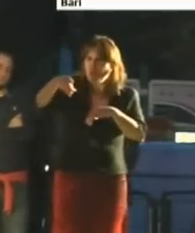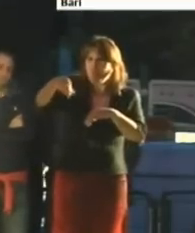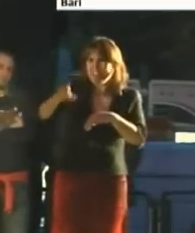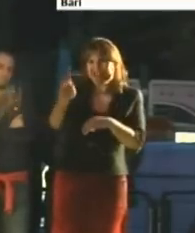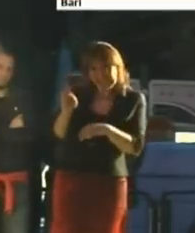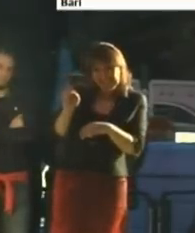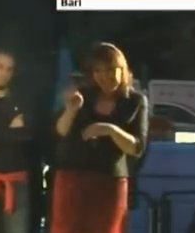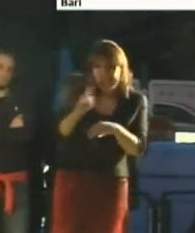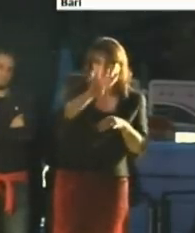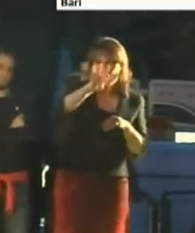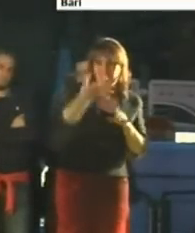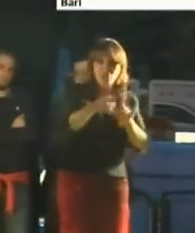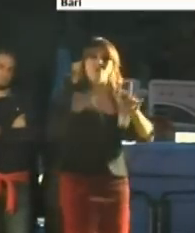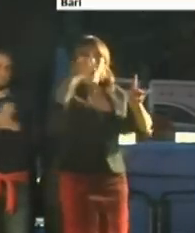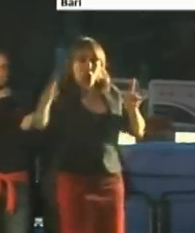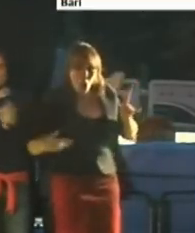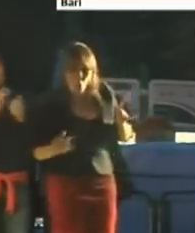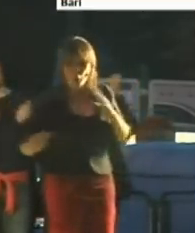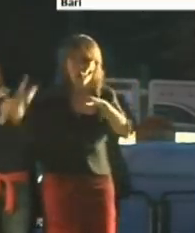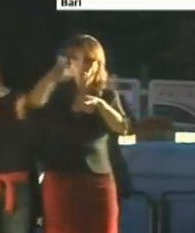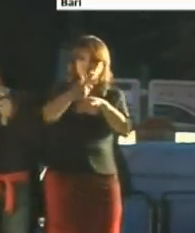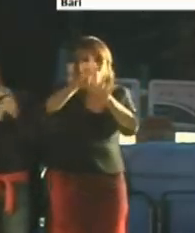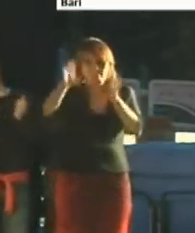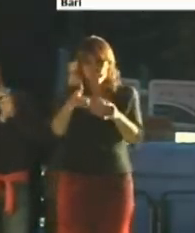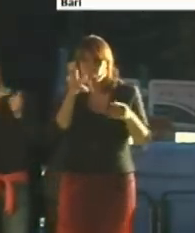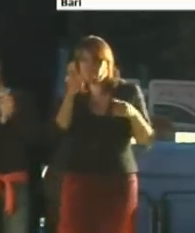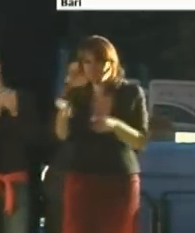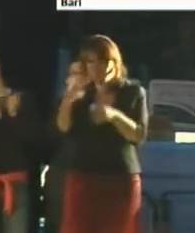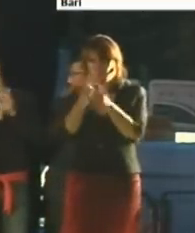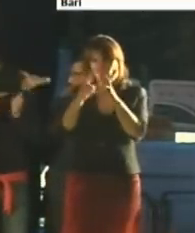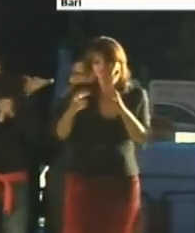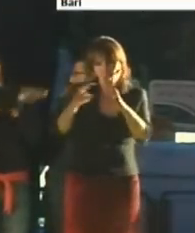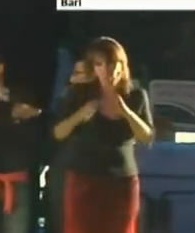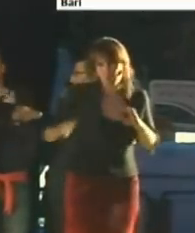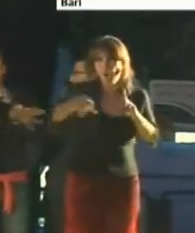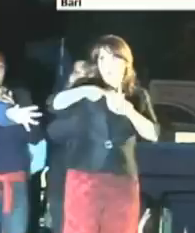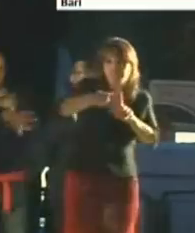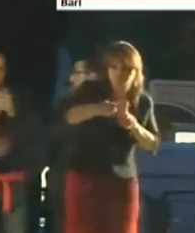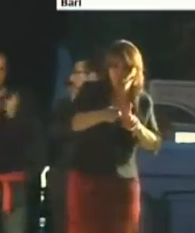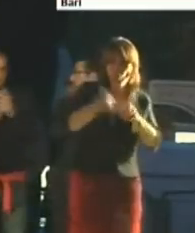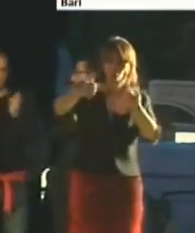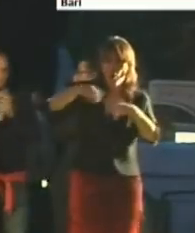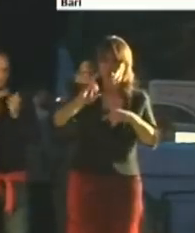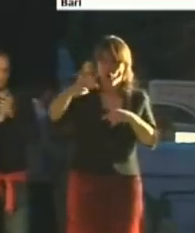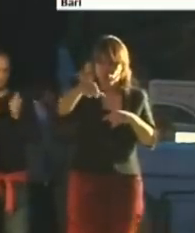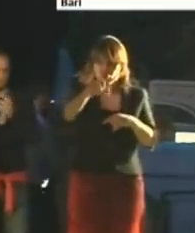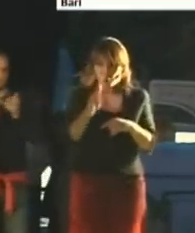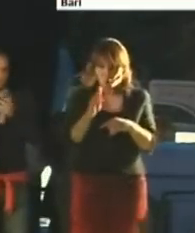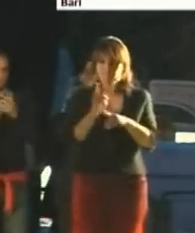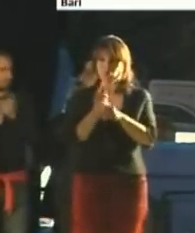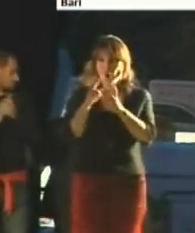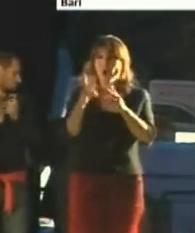dal 95 a oggi e tutta la Consob che doveva controllare e la